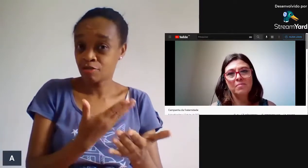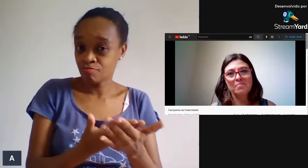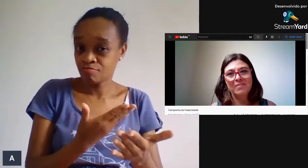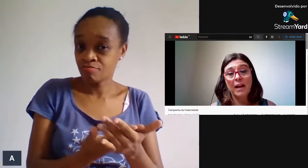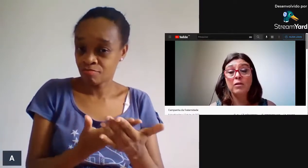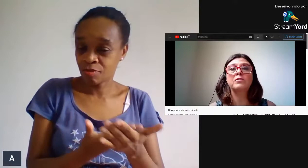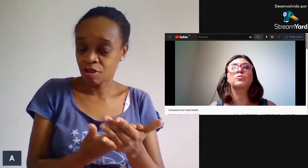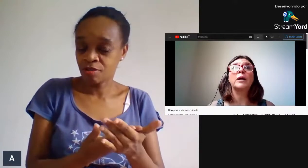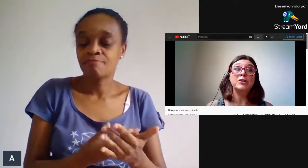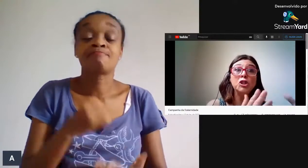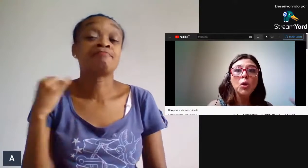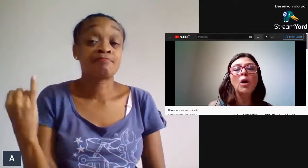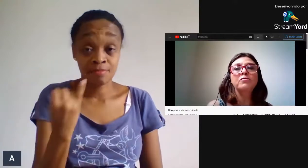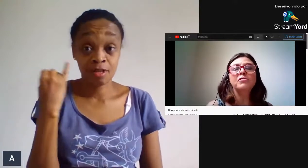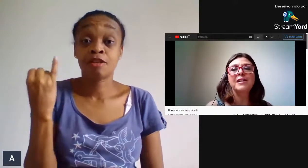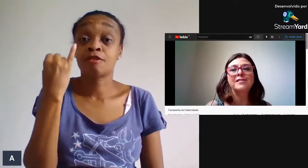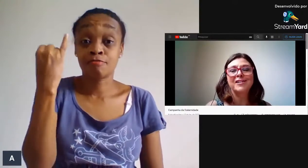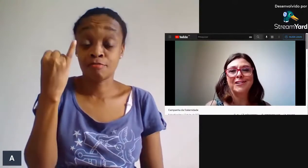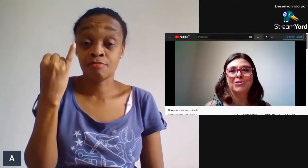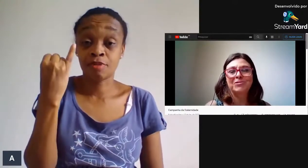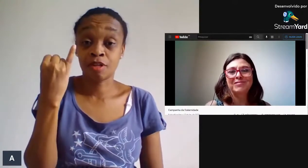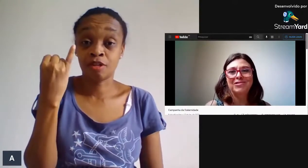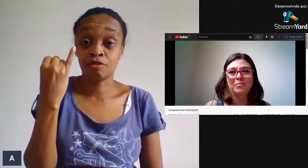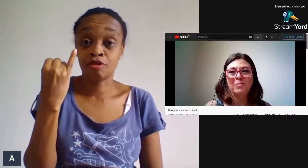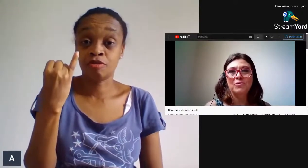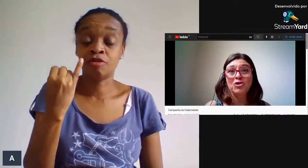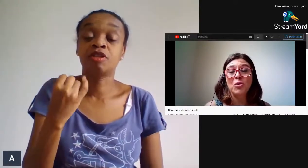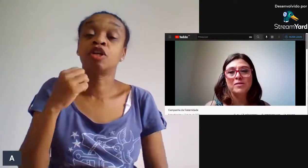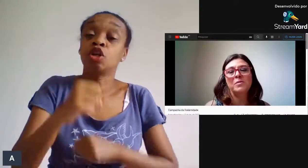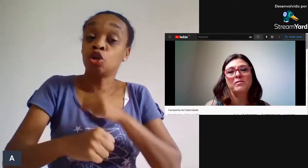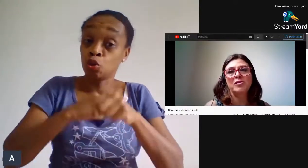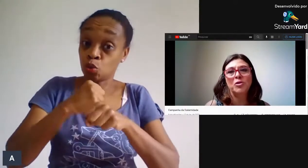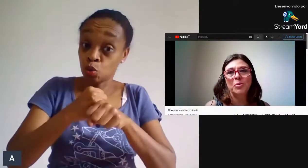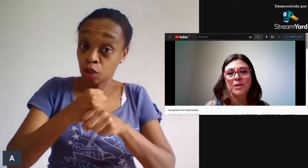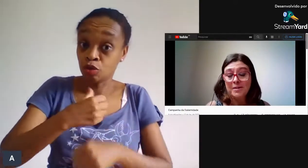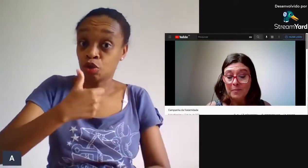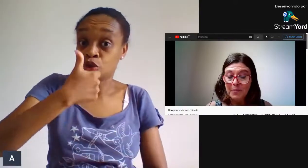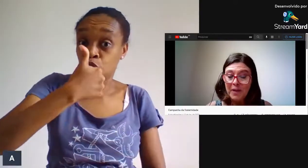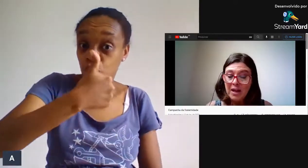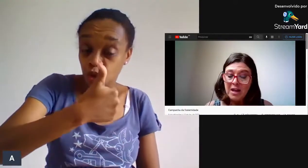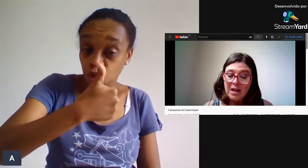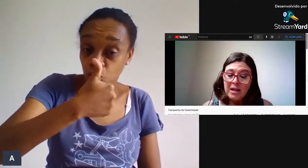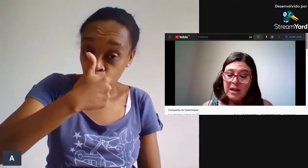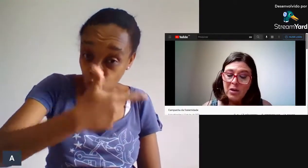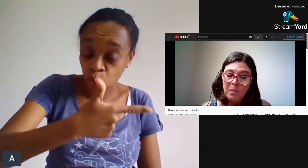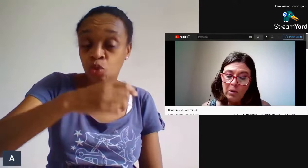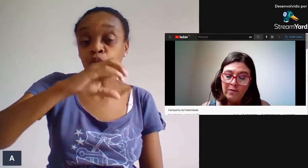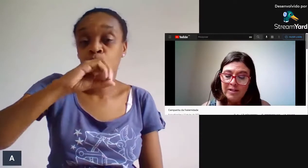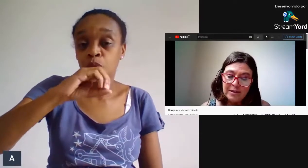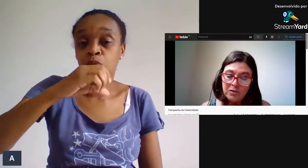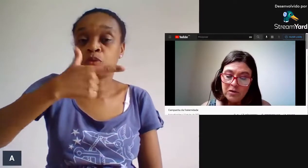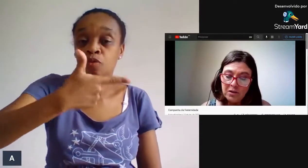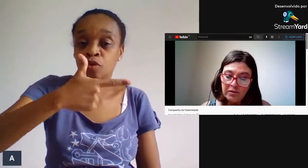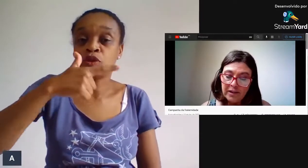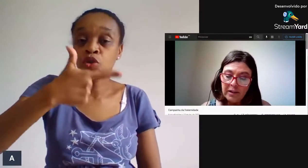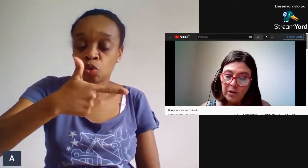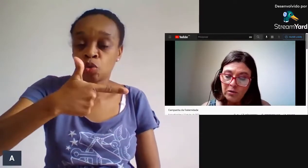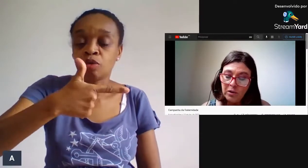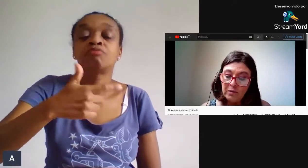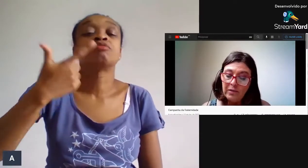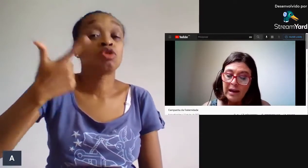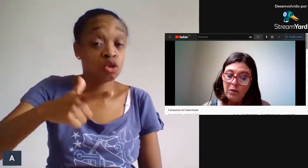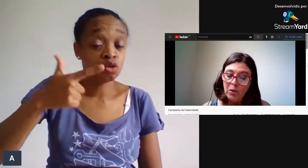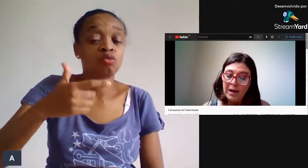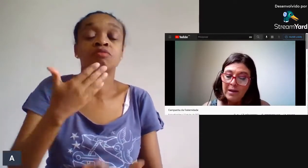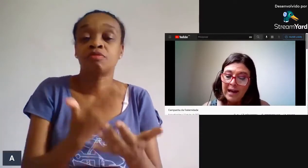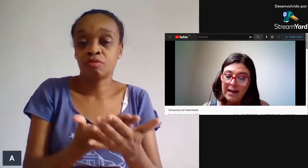importante, né, que nós vamos tocar de novo esse ano, de 2022. Em